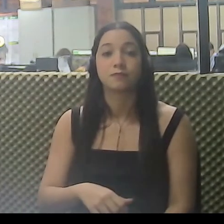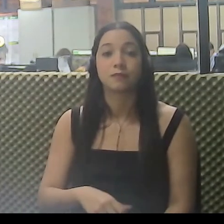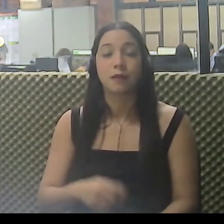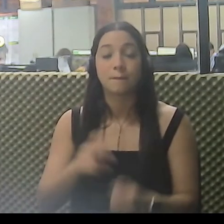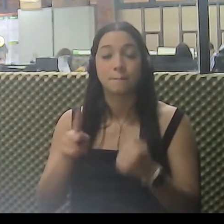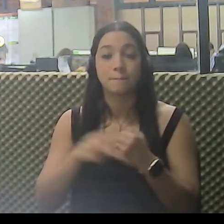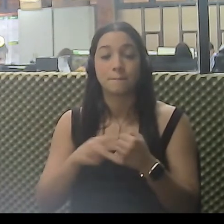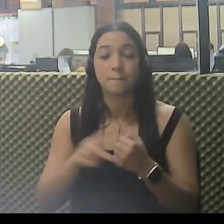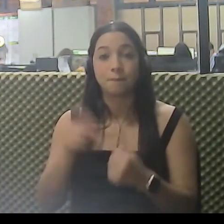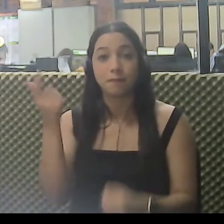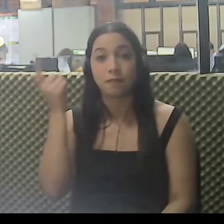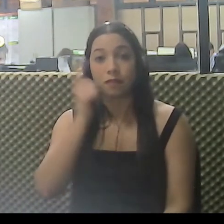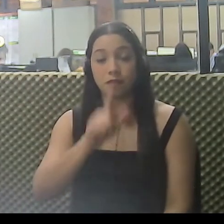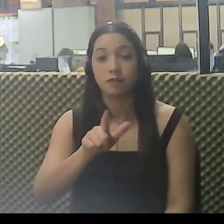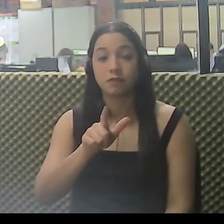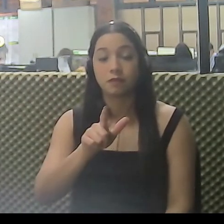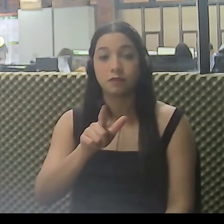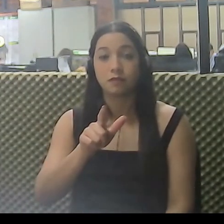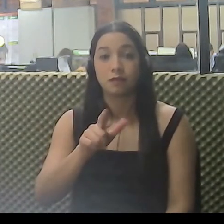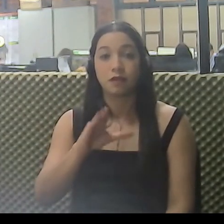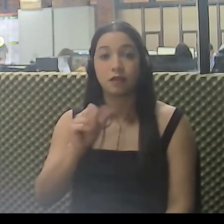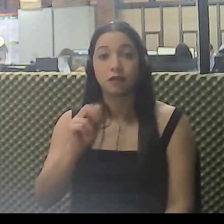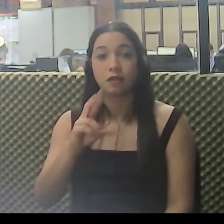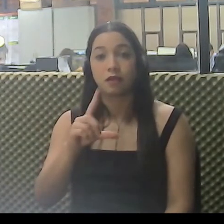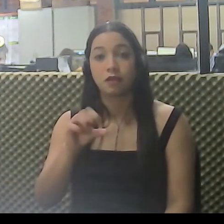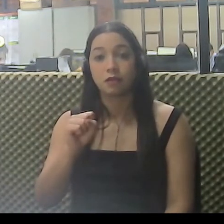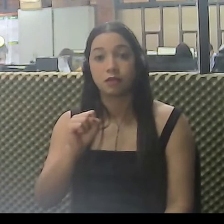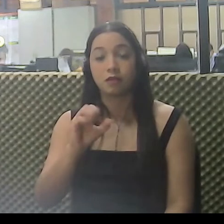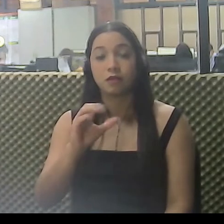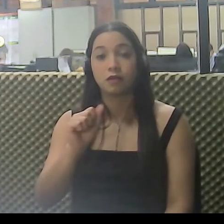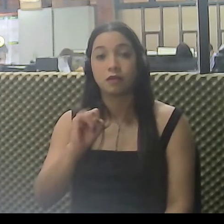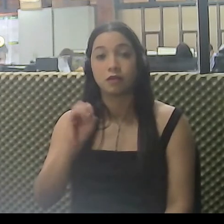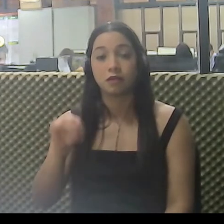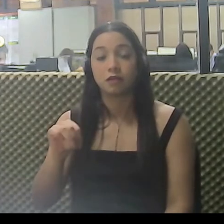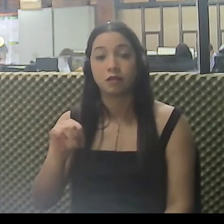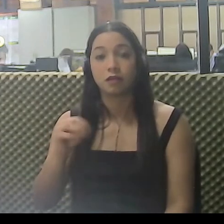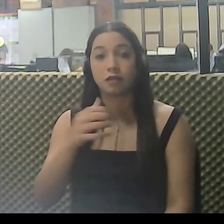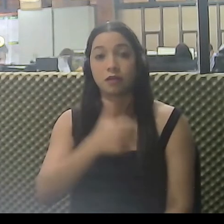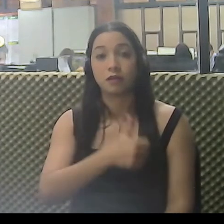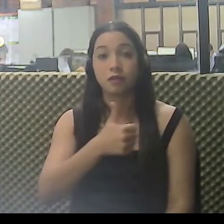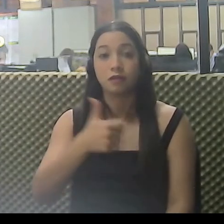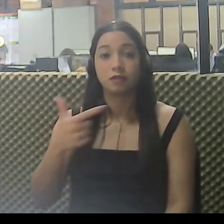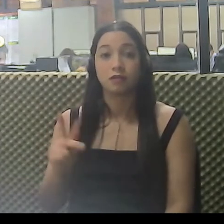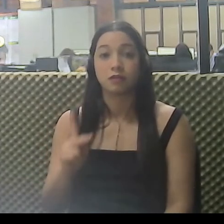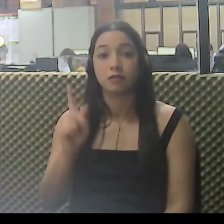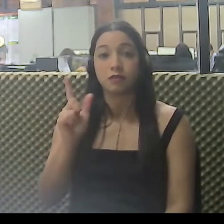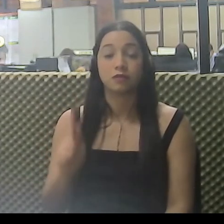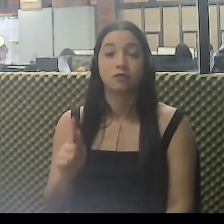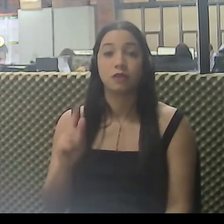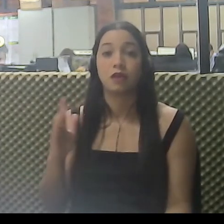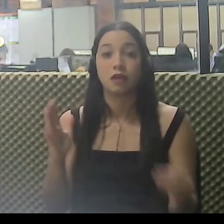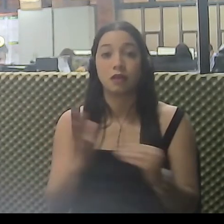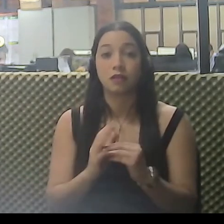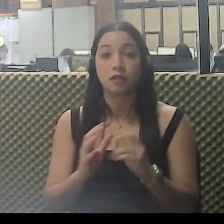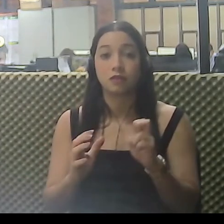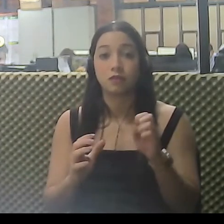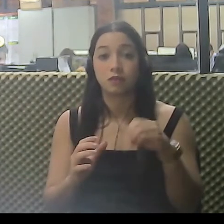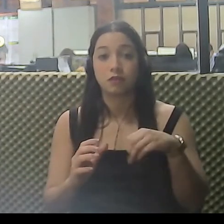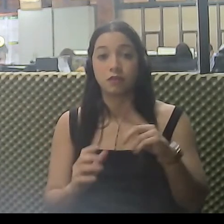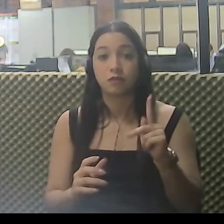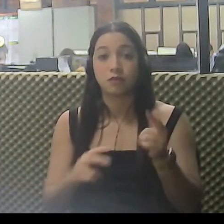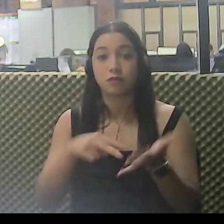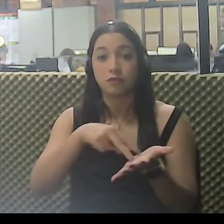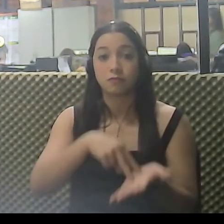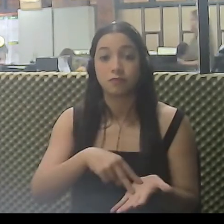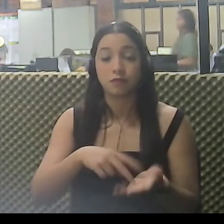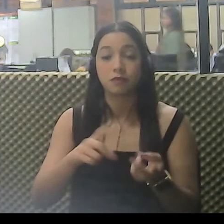foram conquistadas por Carlos Cassim, ao levantar 112 quilos na categoria até 59 quilos, e